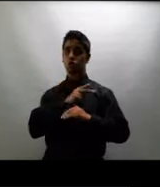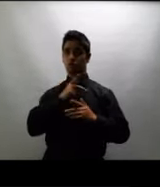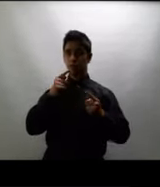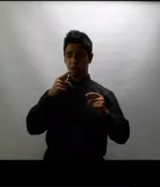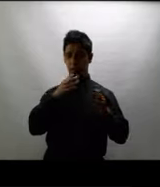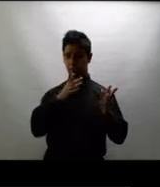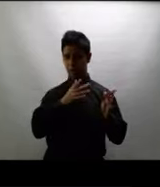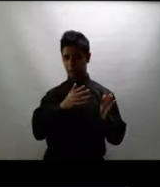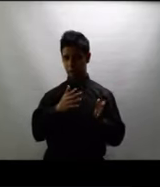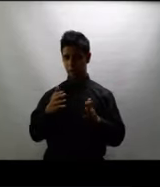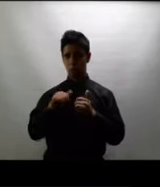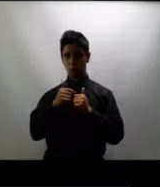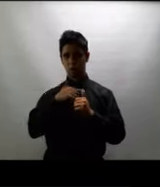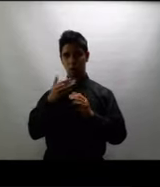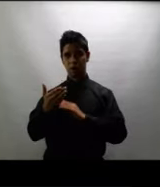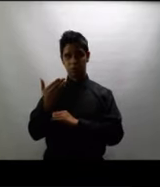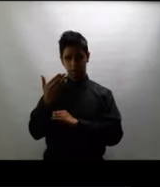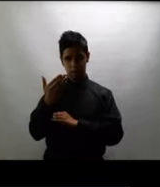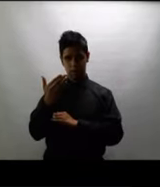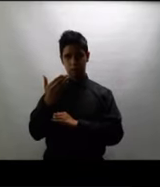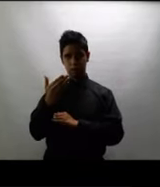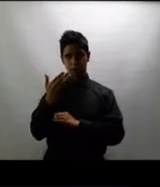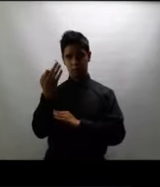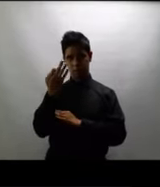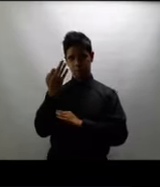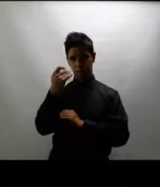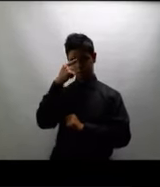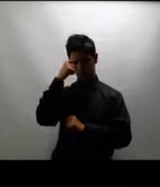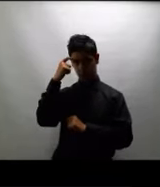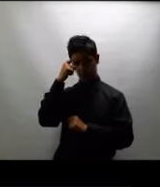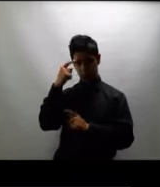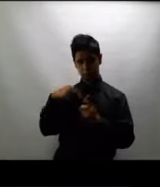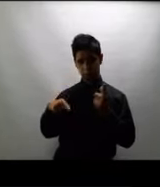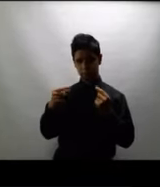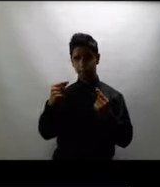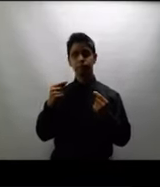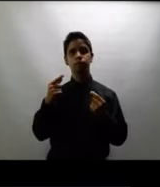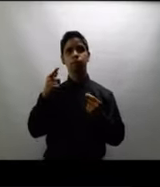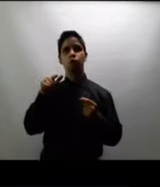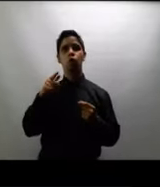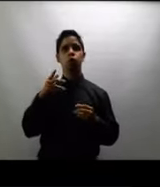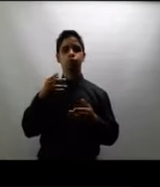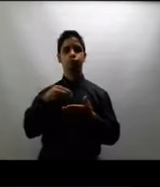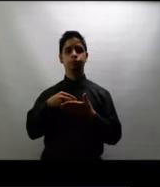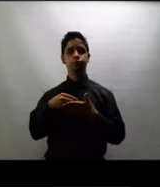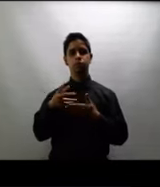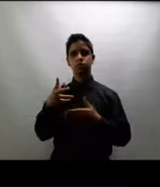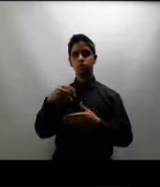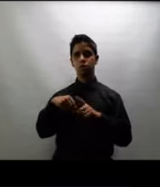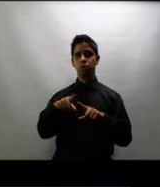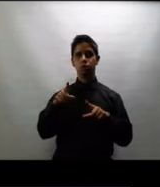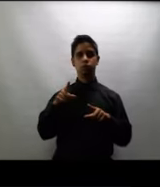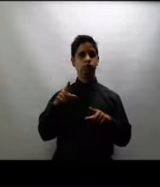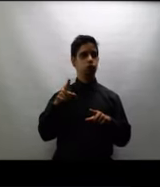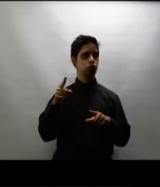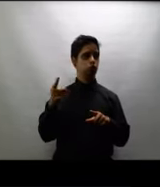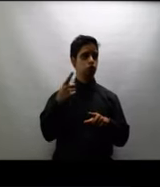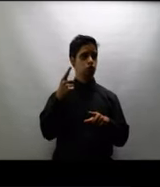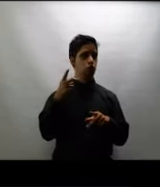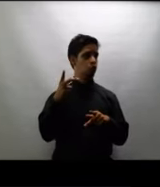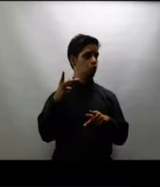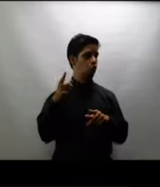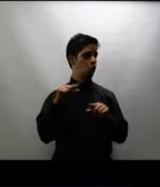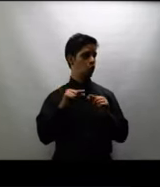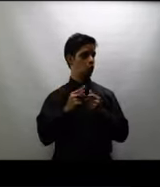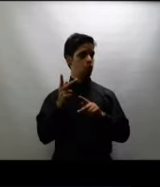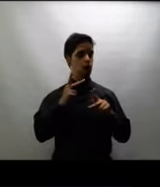delineando la mañana del Viernes Negro... pues por un donativo adicional, solamente atender a un grupo exclusivo